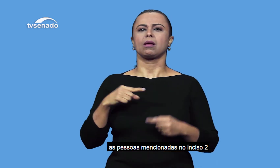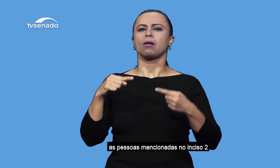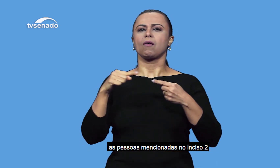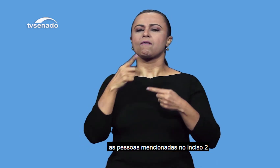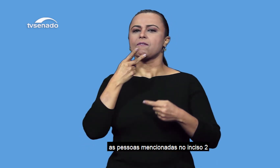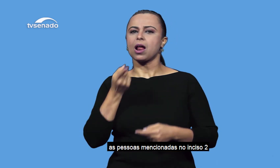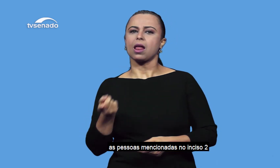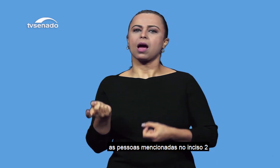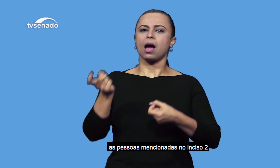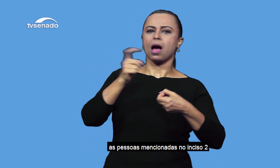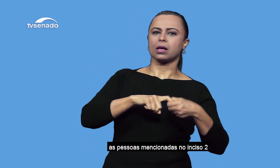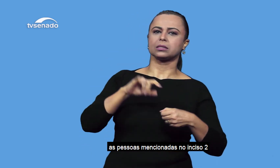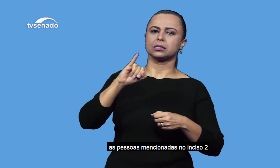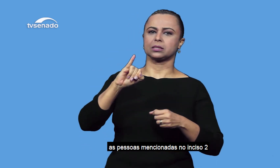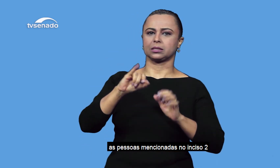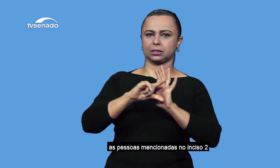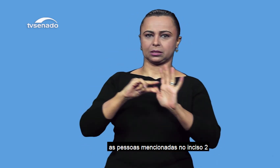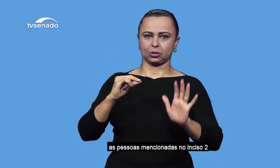2